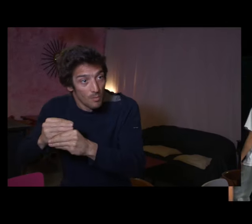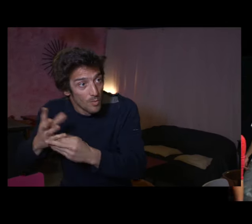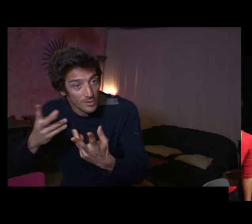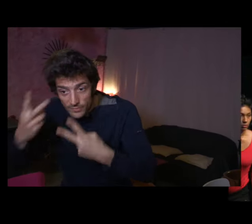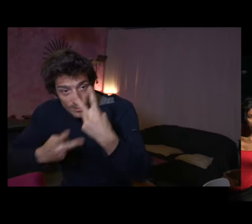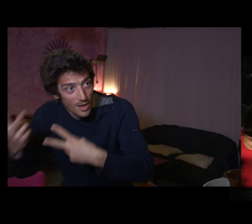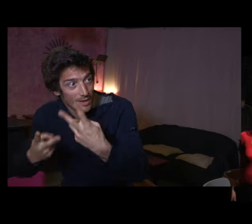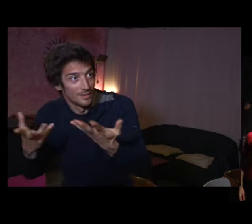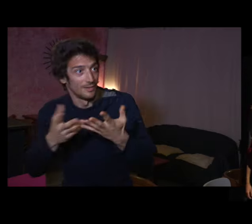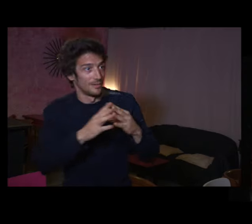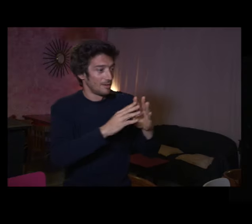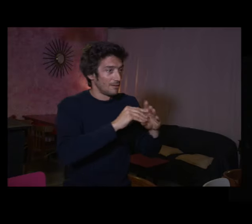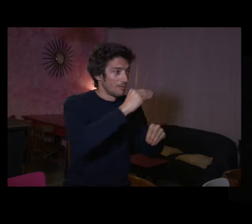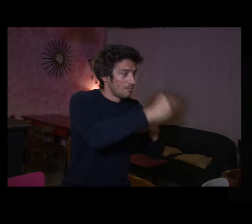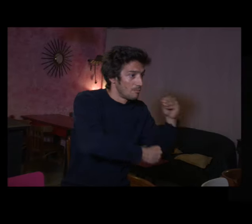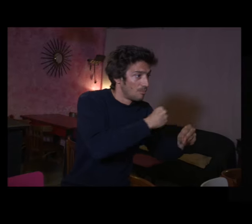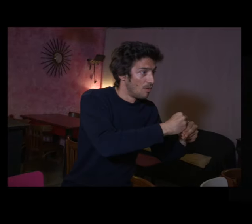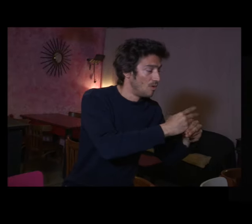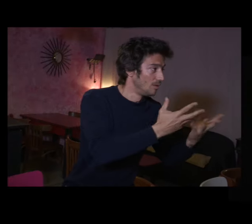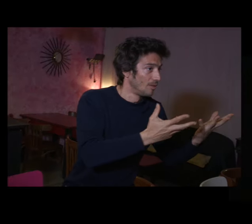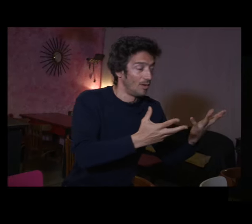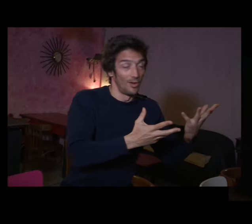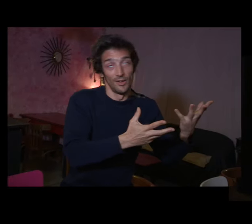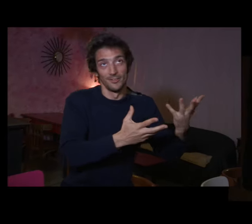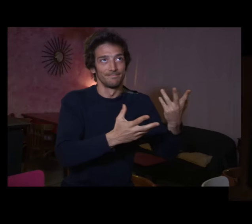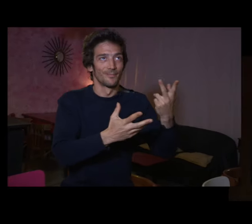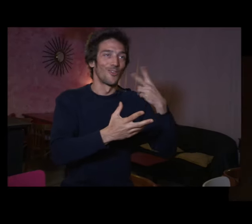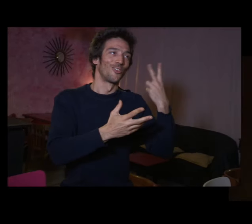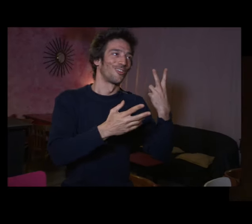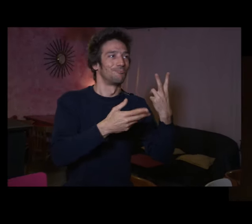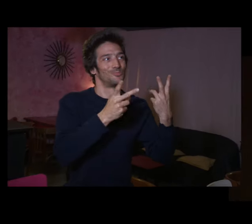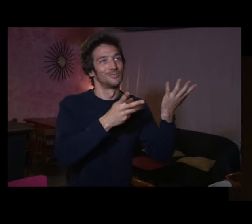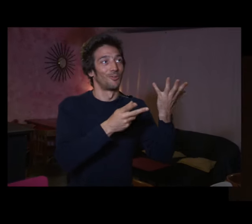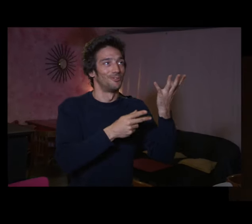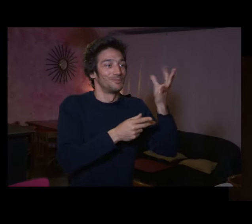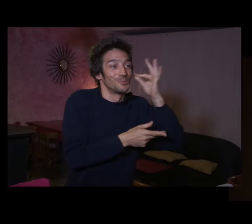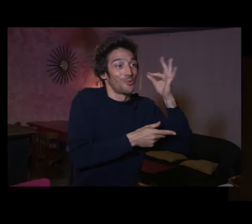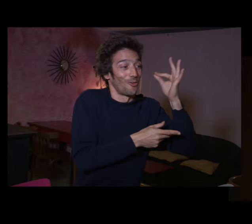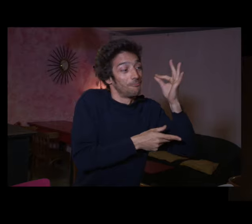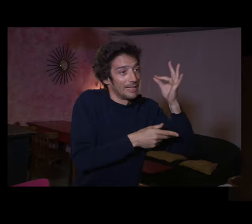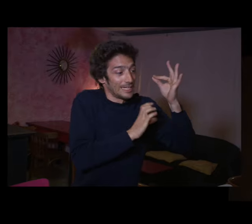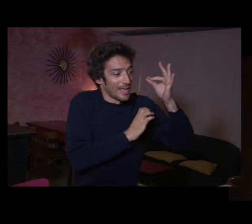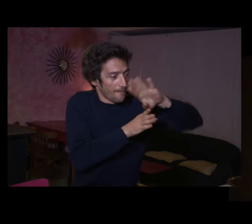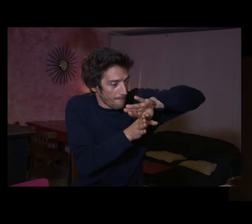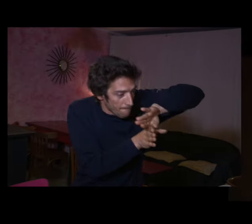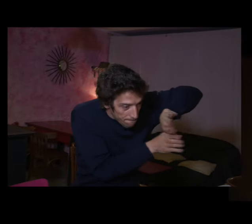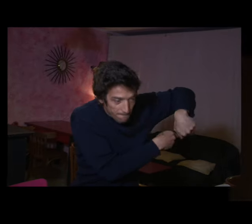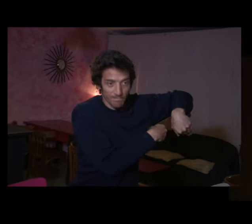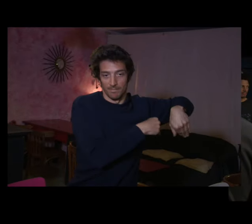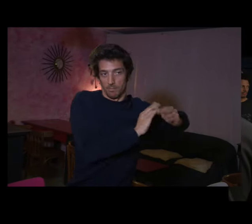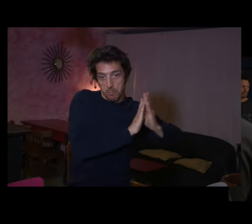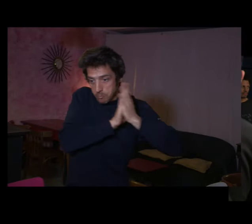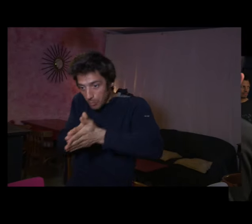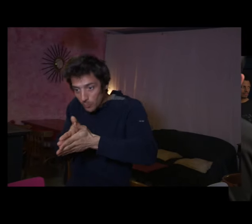y a un mélange entre le monde visuel et le monde du son, le monde entendant. Et voilà, l'idée, c'était de faire plonger le groupe dans le